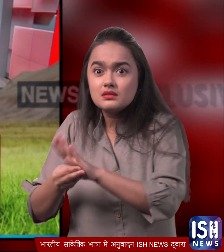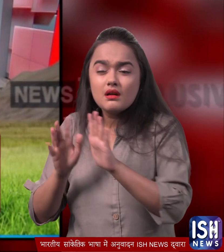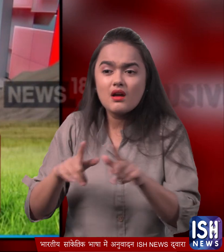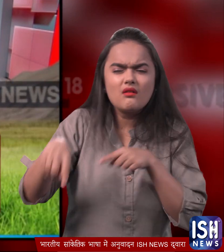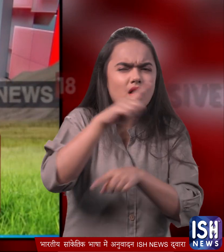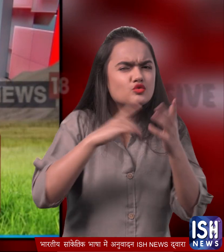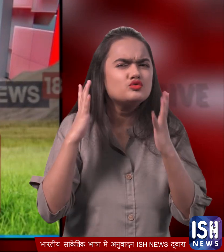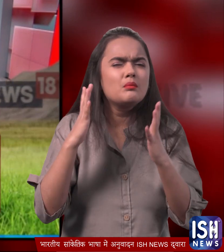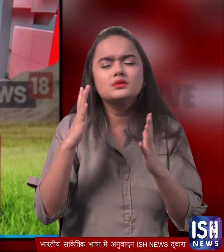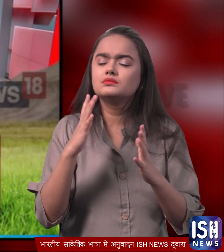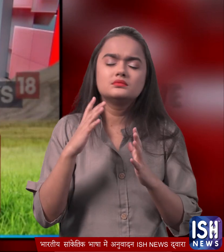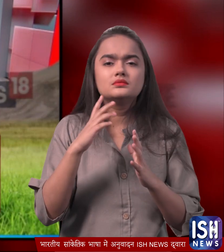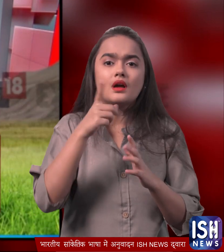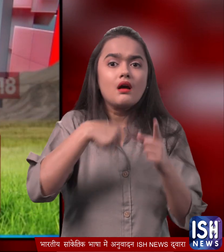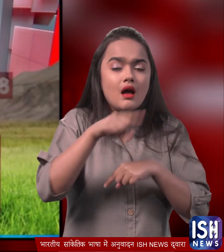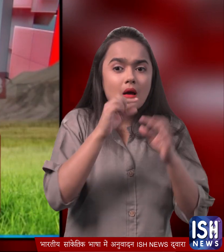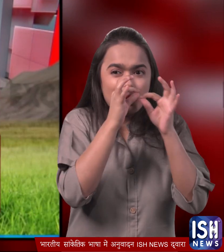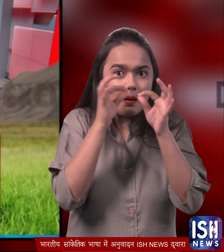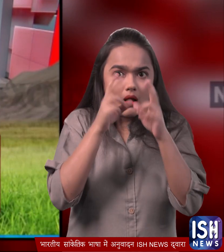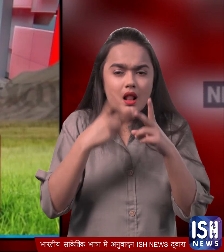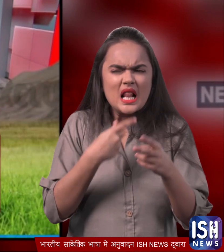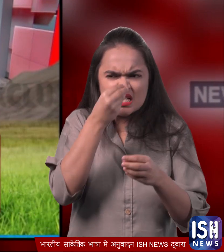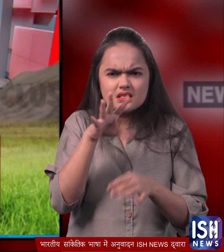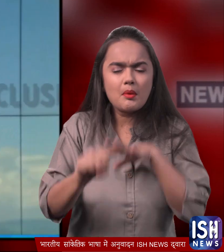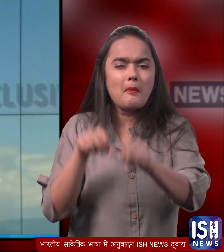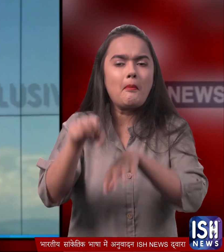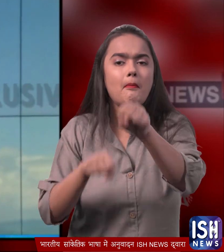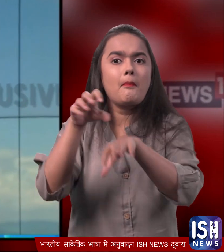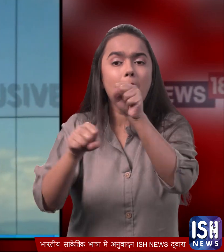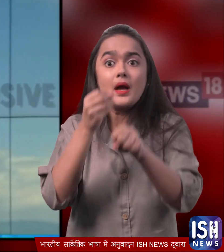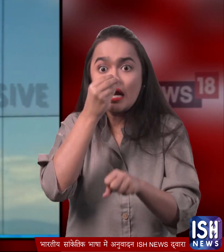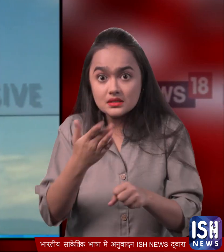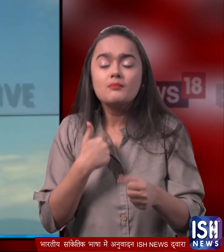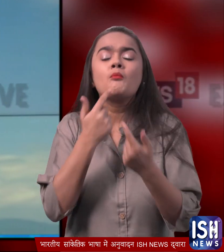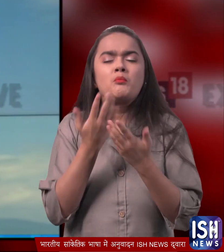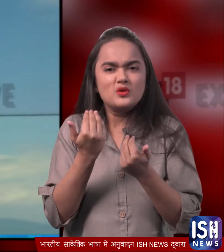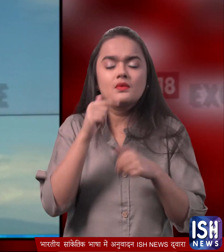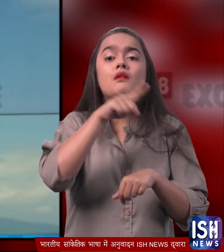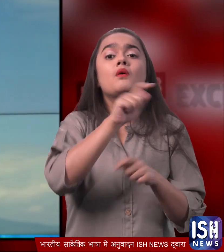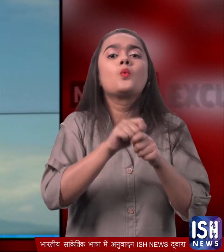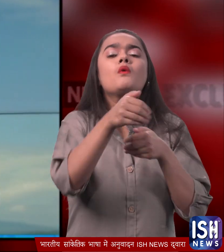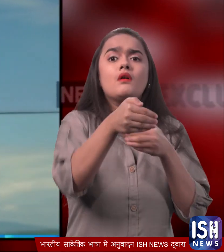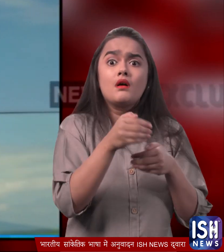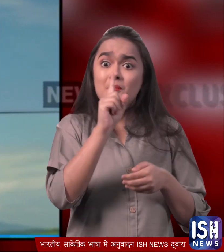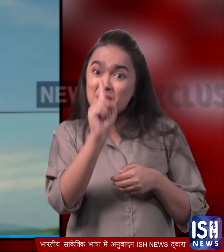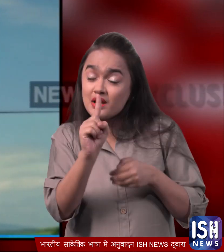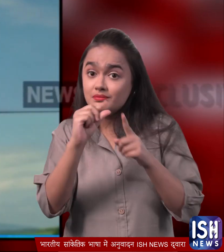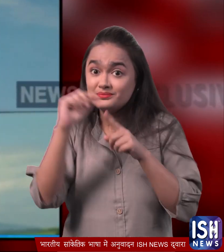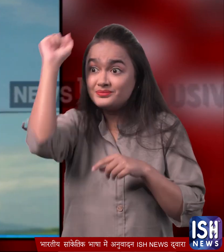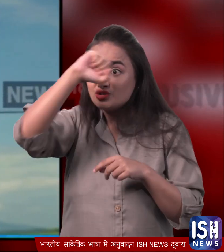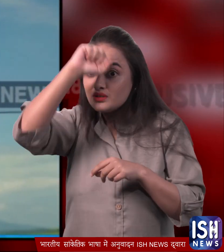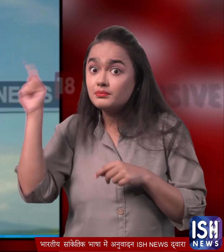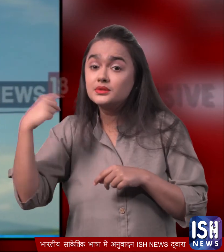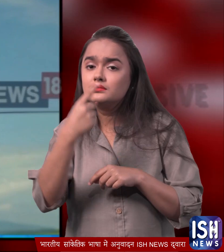के खिलाफ अभियान चलाने में मदद मिलेगी। साथ ही ड्रग्स और हथियारों के अवैध कारोबार पर लगाम लगाना भी आसान हो जाएगा।